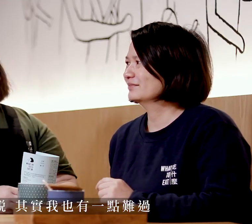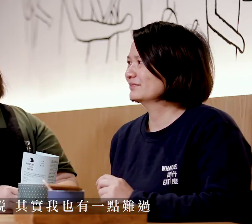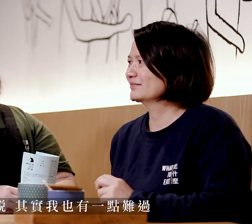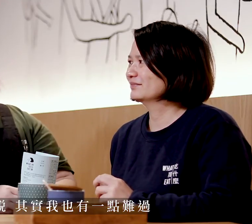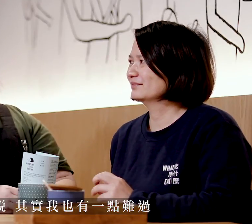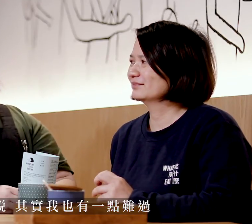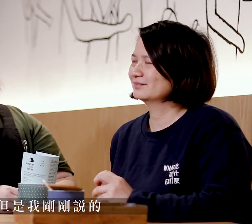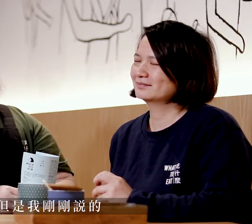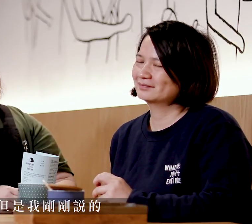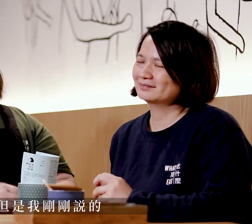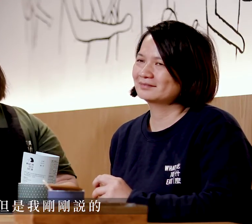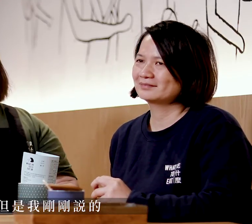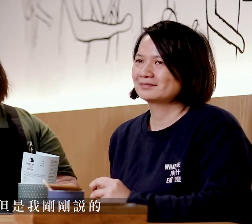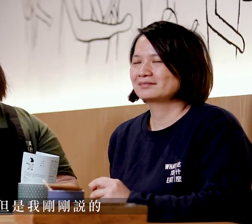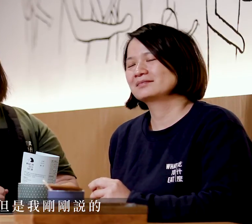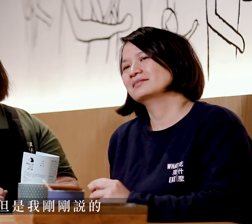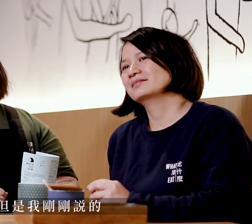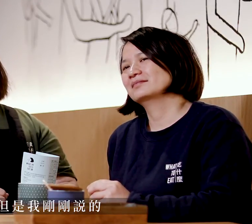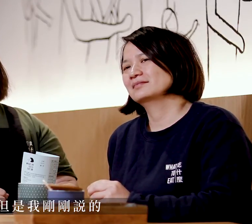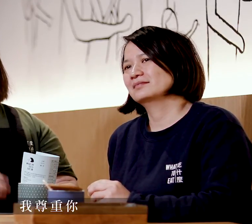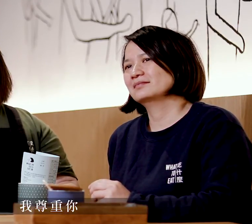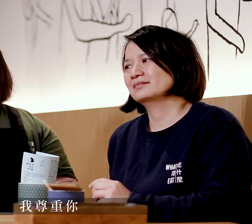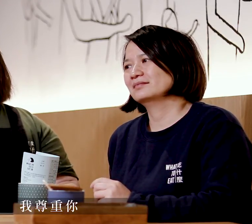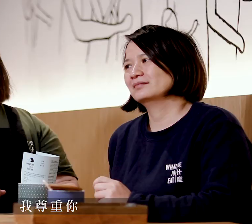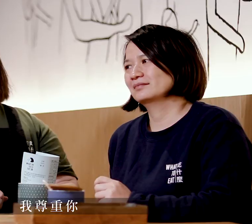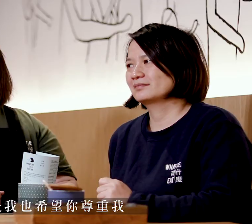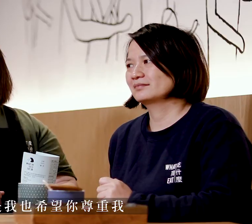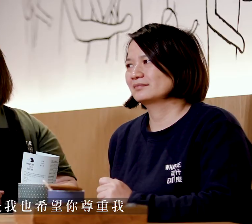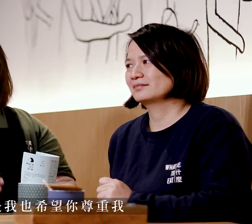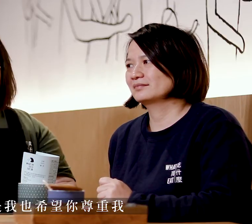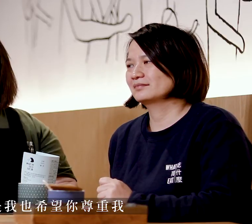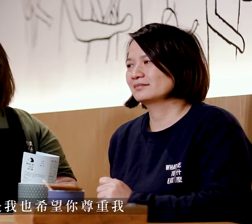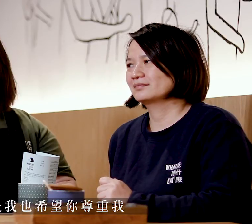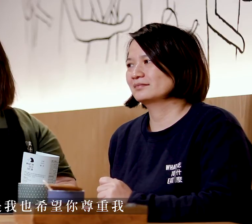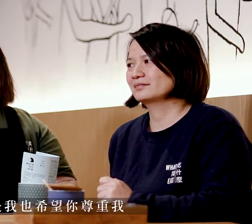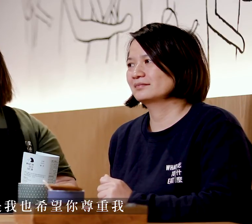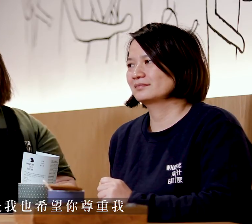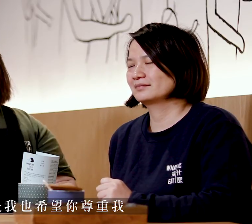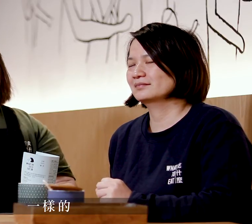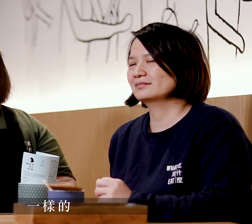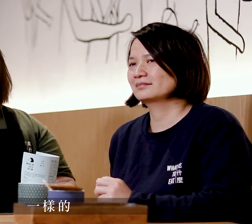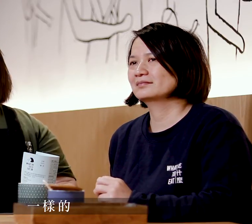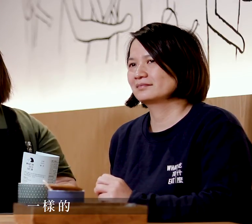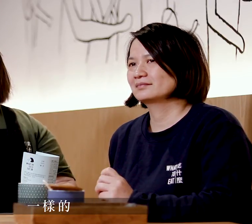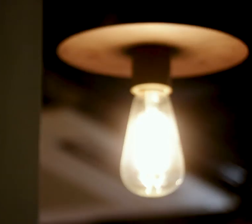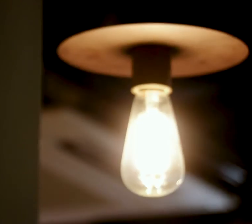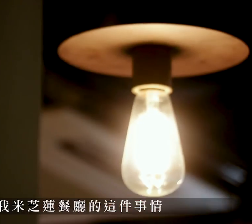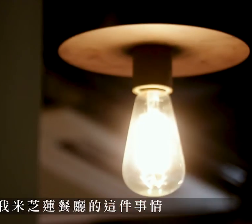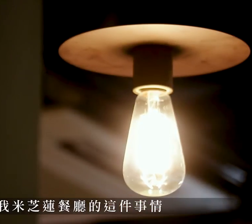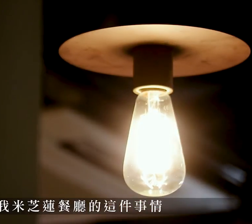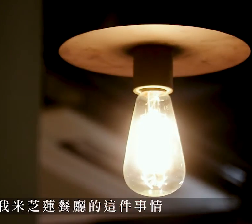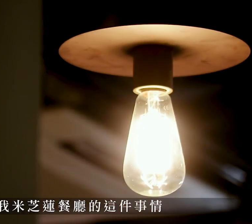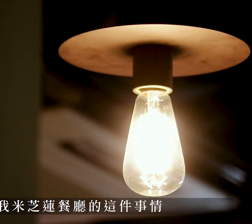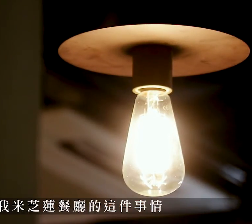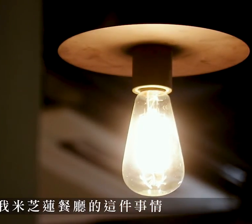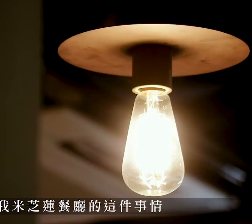小小的难过啦。但是就像我刚刚说的，我尊重你，但是我也希望你尊重我一样的。你